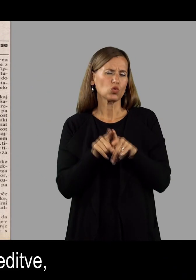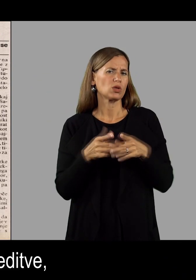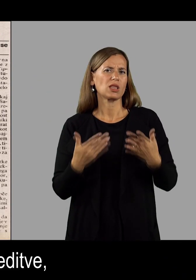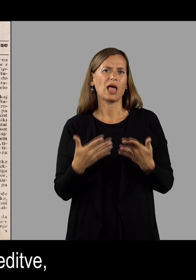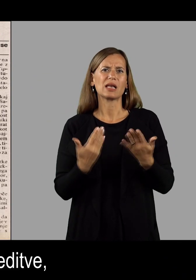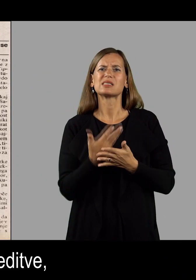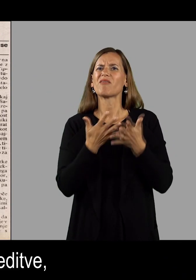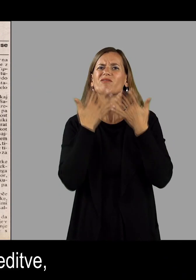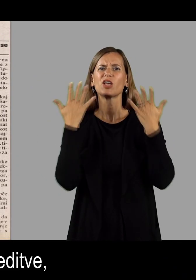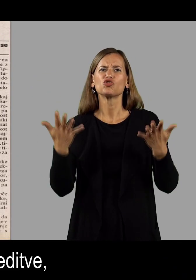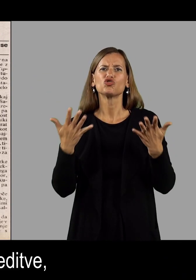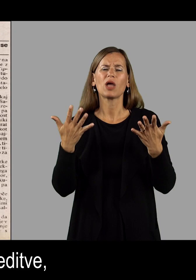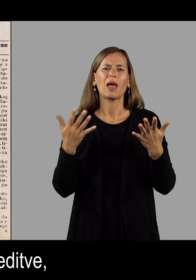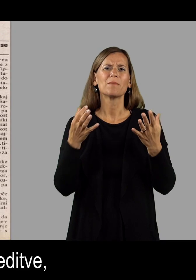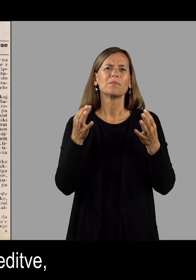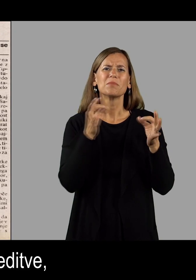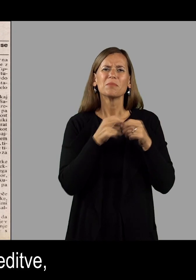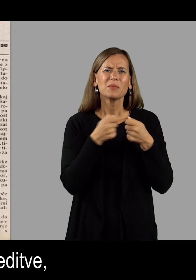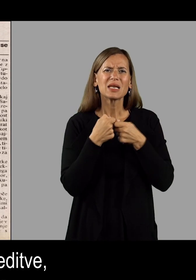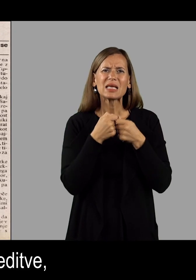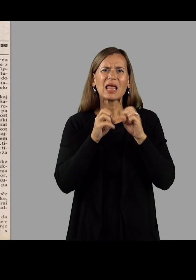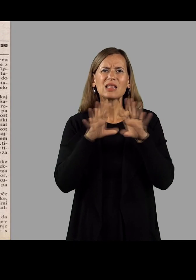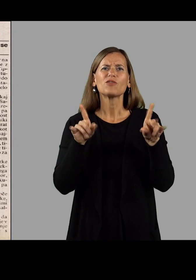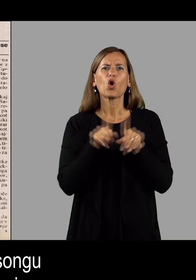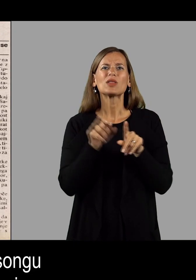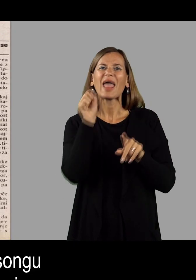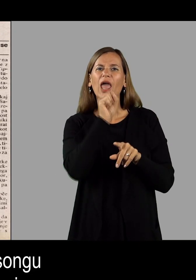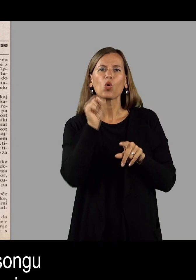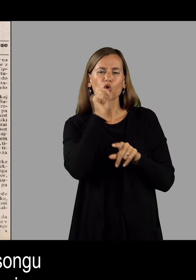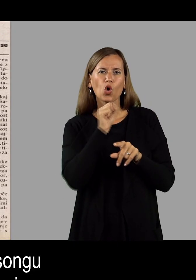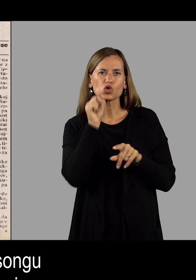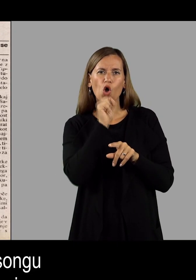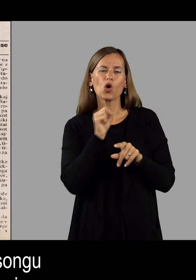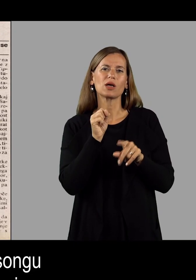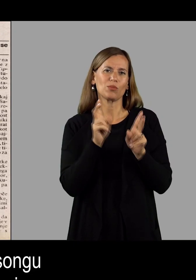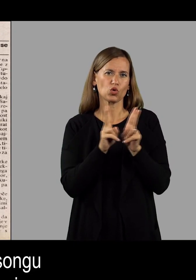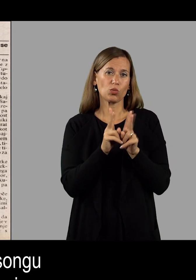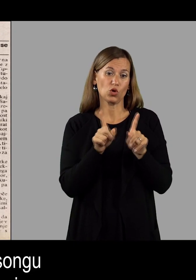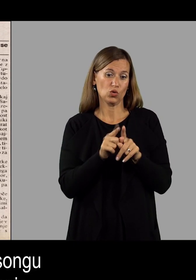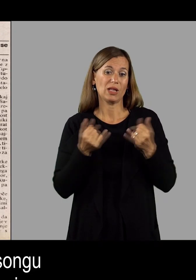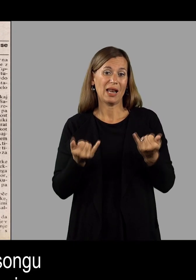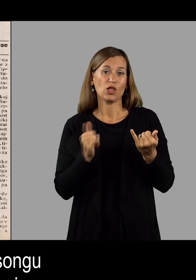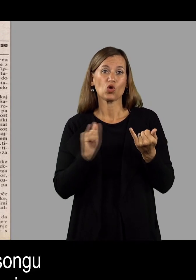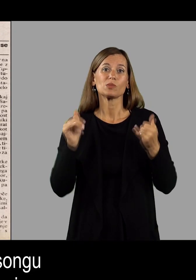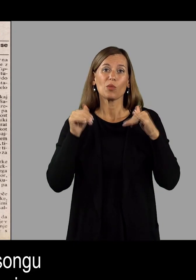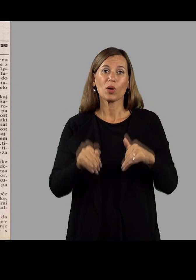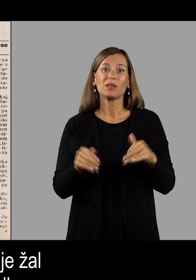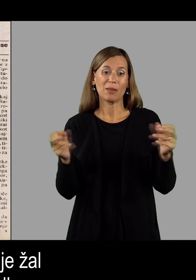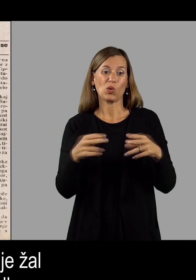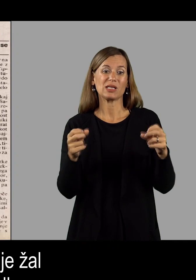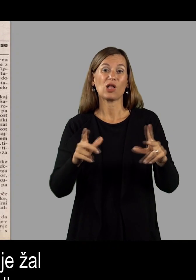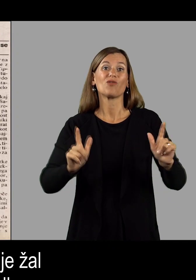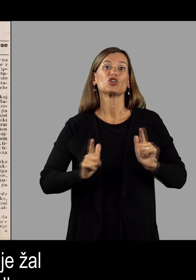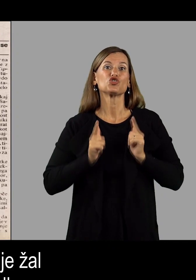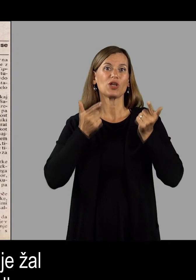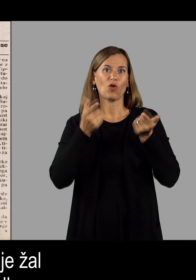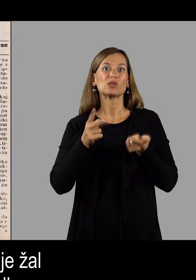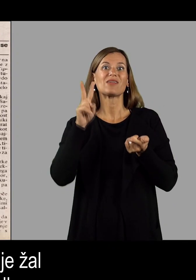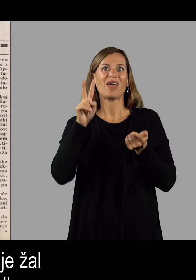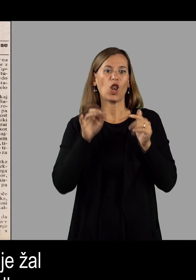Nizozemskem je leta 1984 že prva skupina Velotype strojepiscev vstopila na trg dela in na Nizozemskem